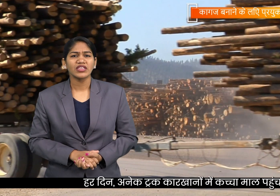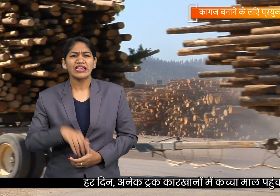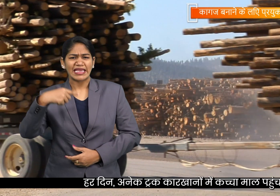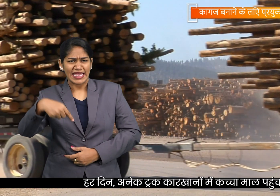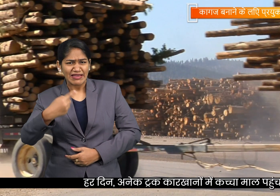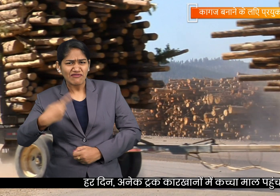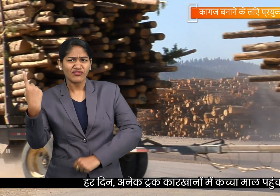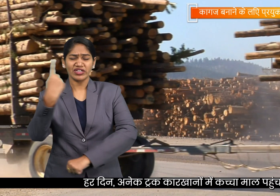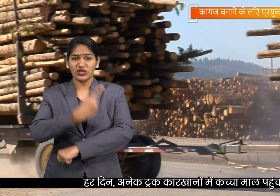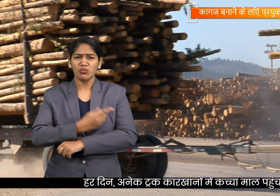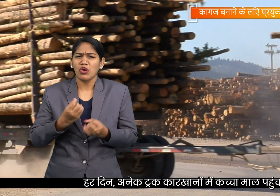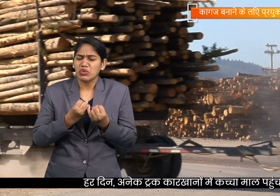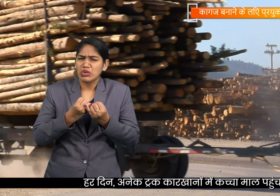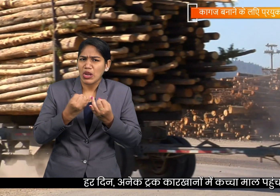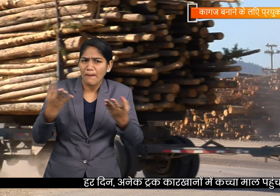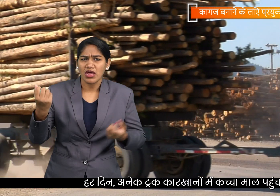हर दिन